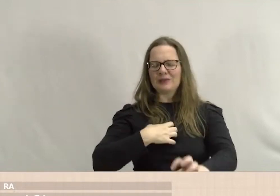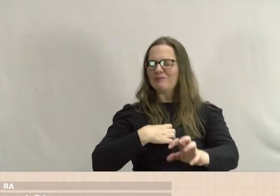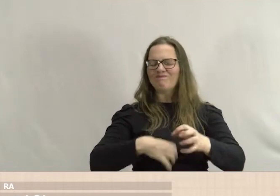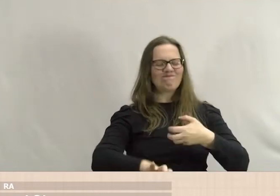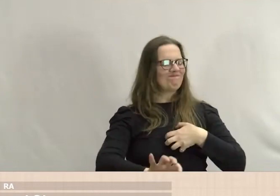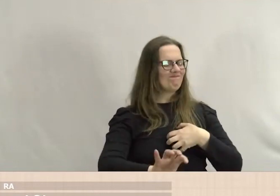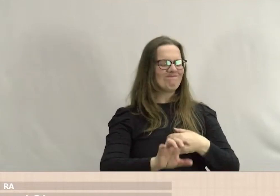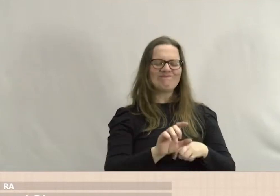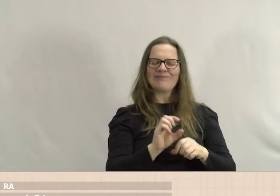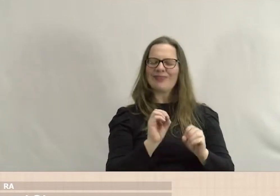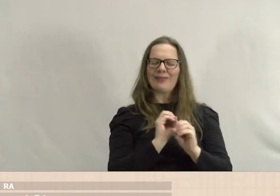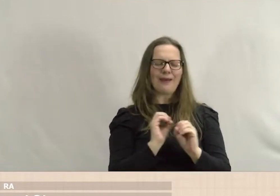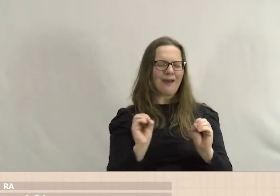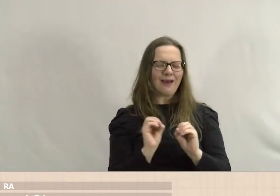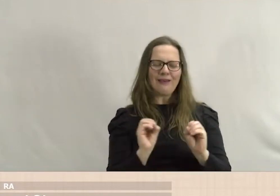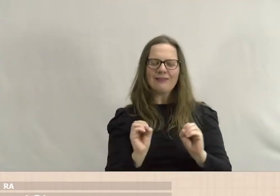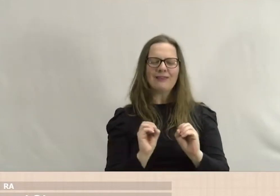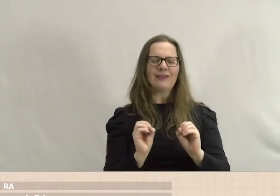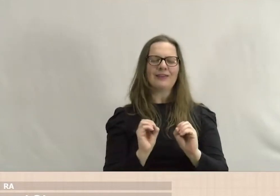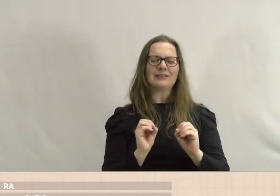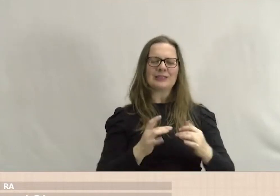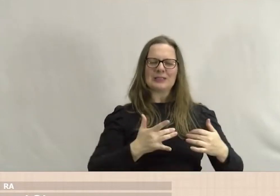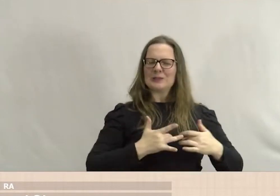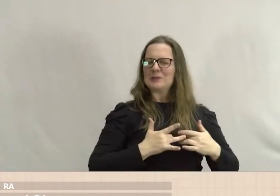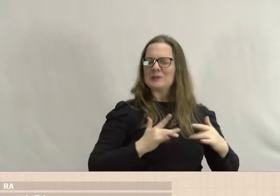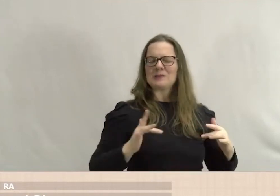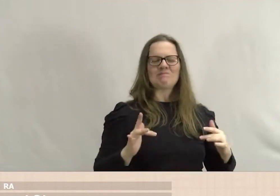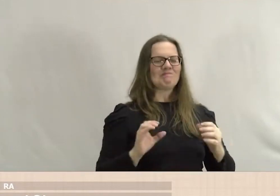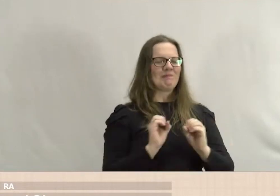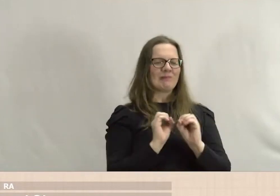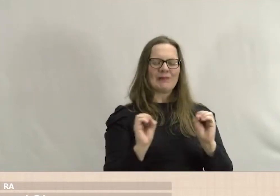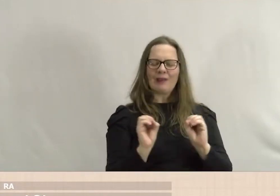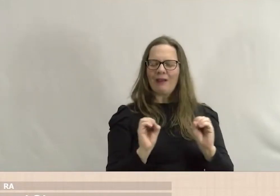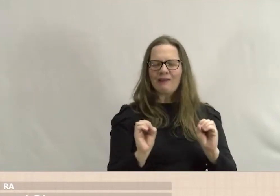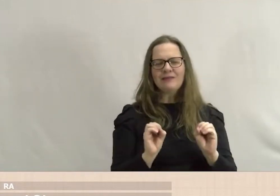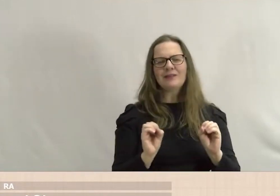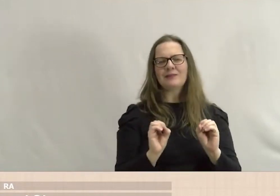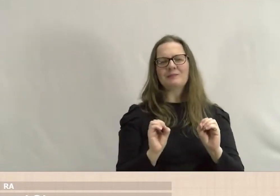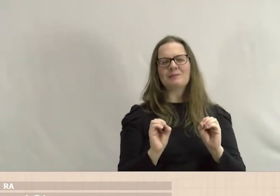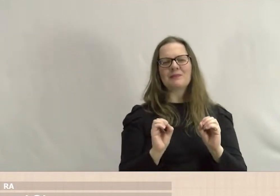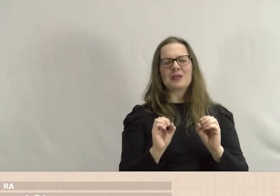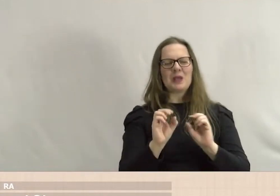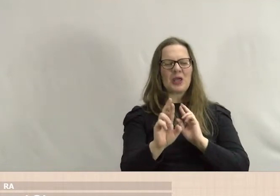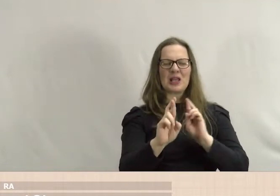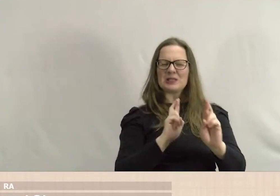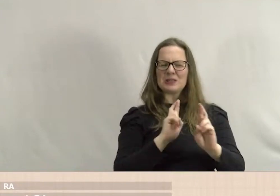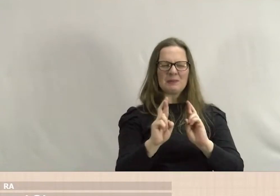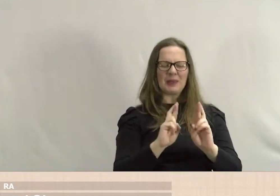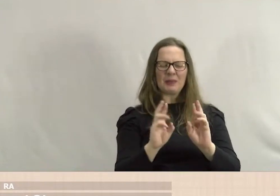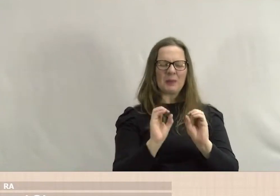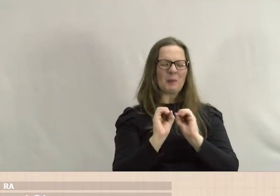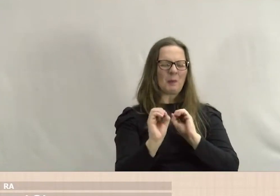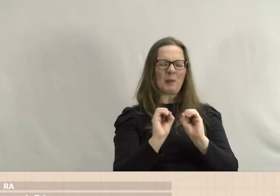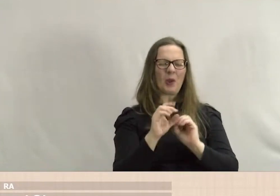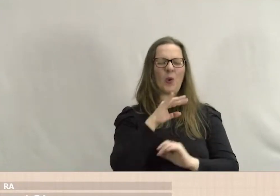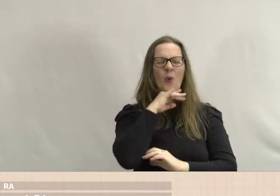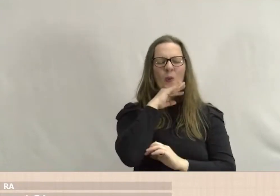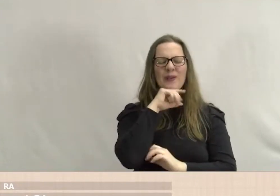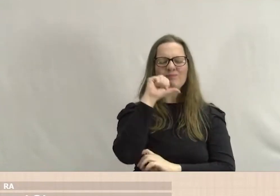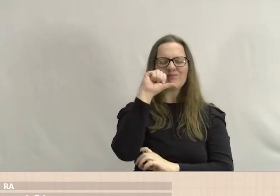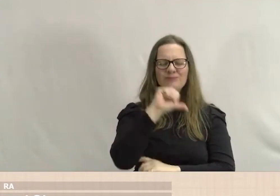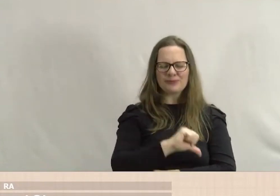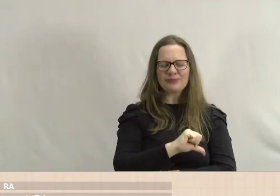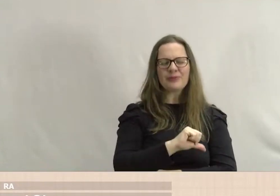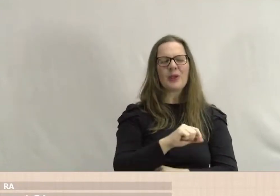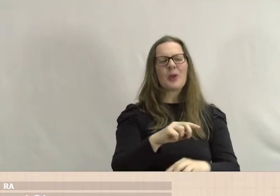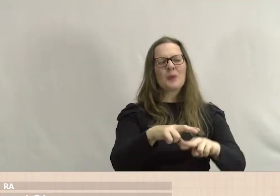dizer, tudo isso é para estragar o homem para relacionamentos. Por isso, irmãos, o homem natural, o homem caído tem